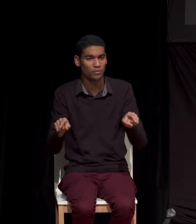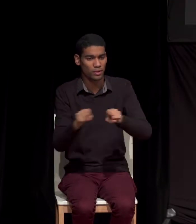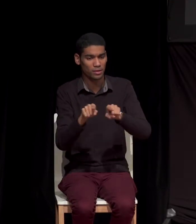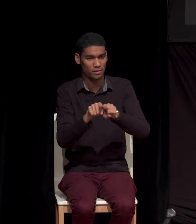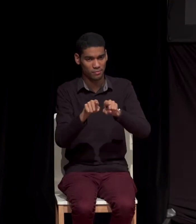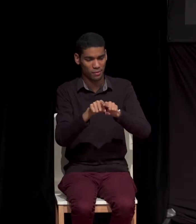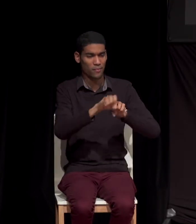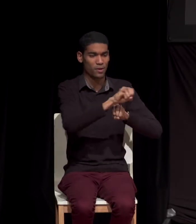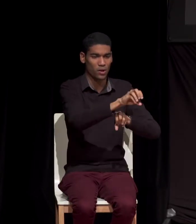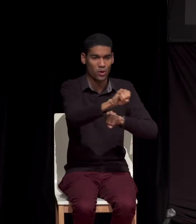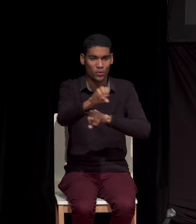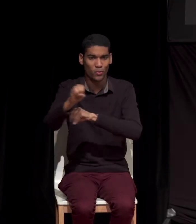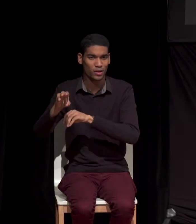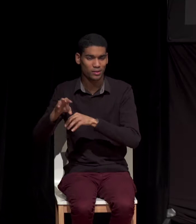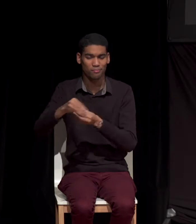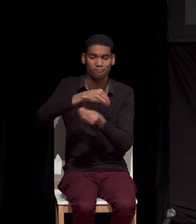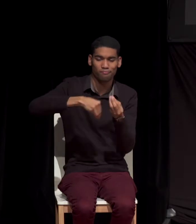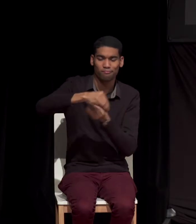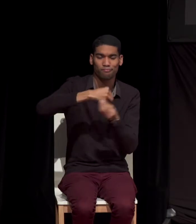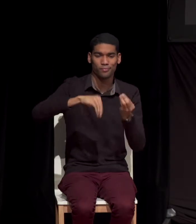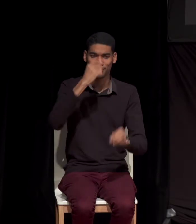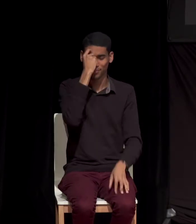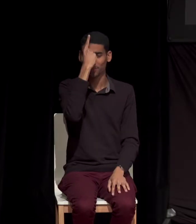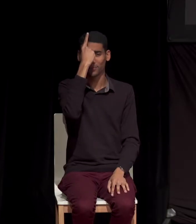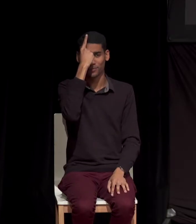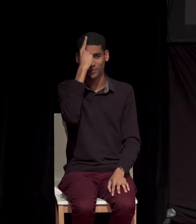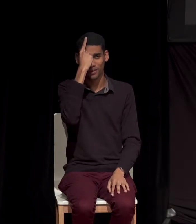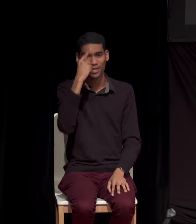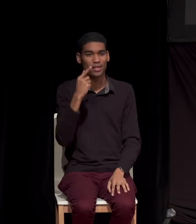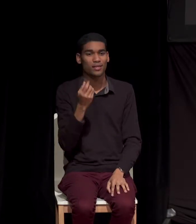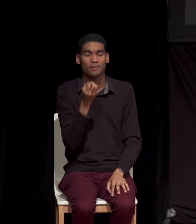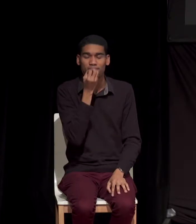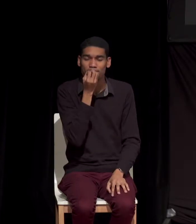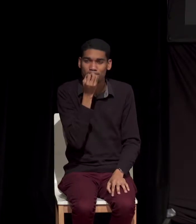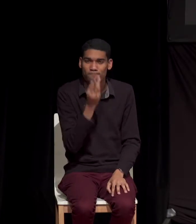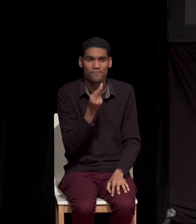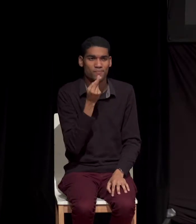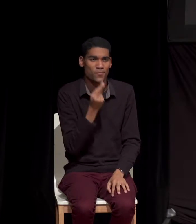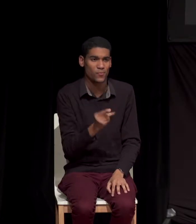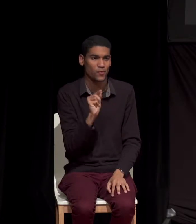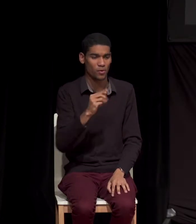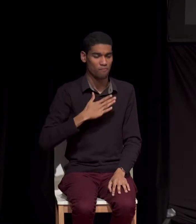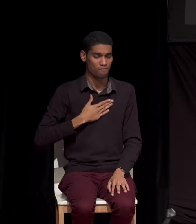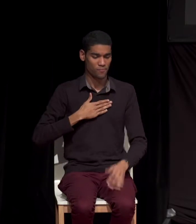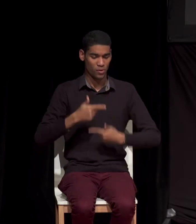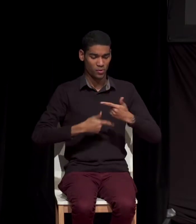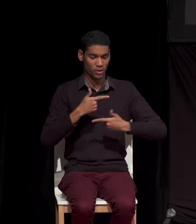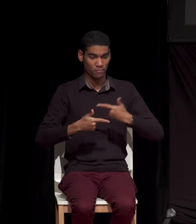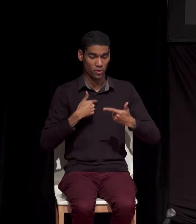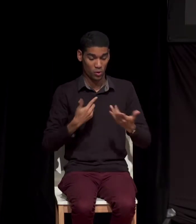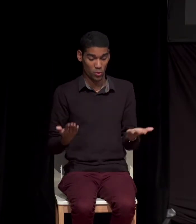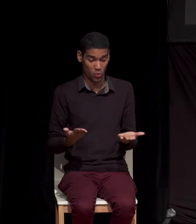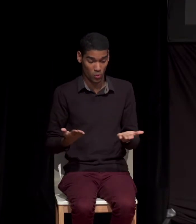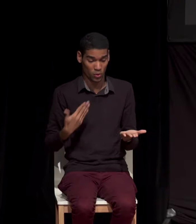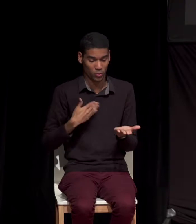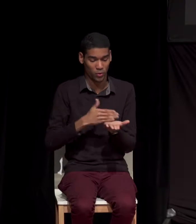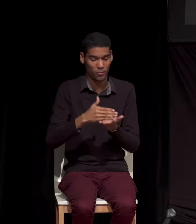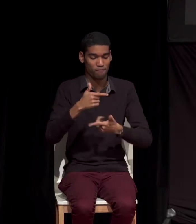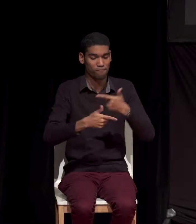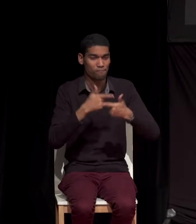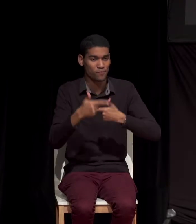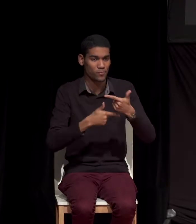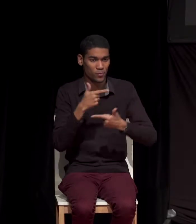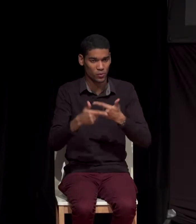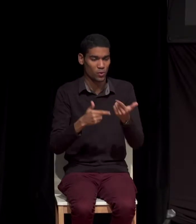e cultura. Então, é bom dizer que muito do trabalho que eu desenvolvo hoje é parte